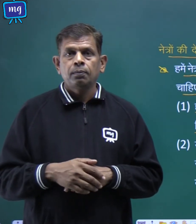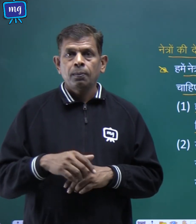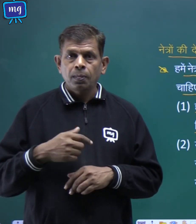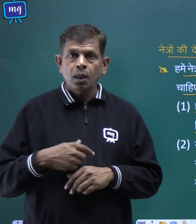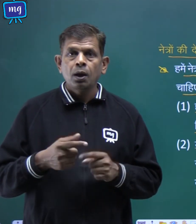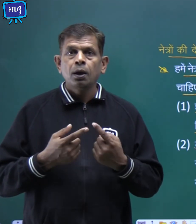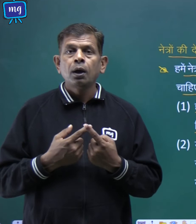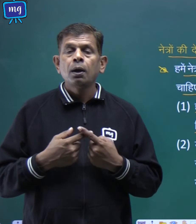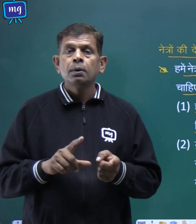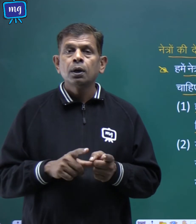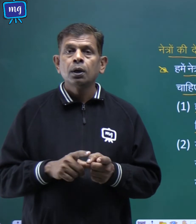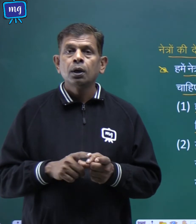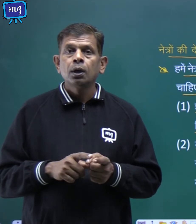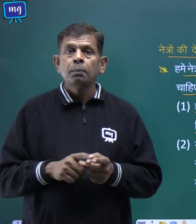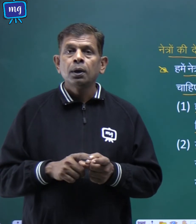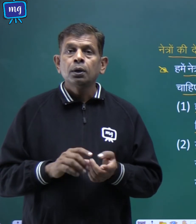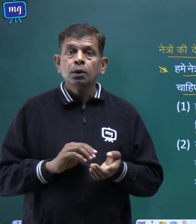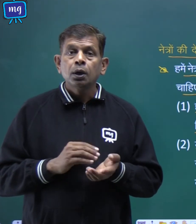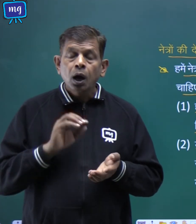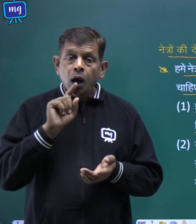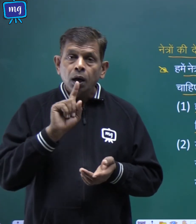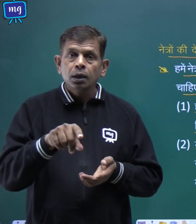यदि परामर्श दिया जाए